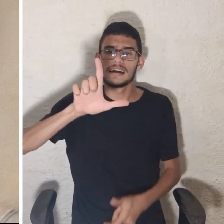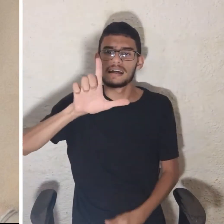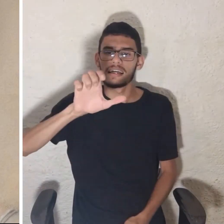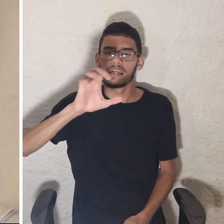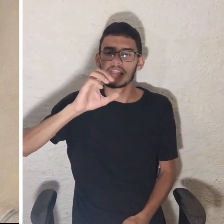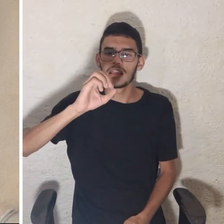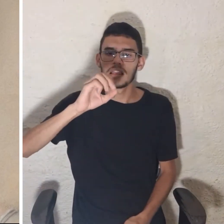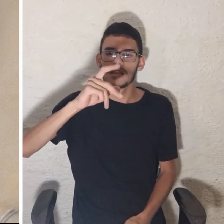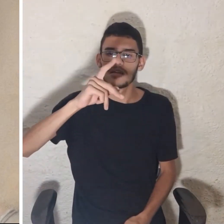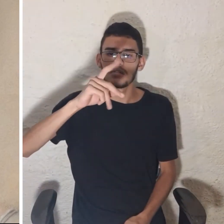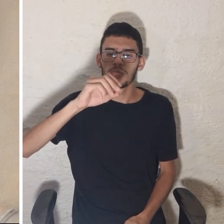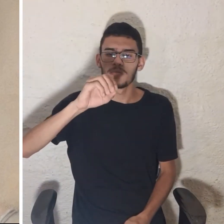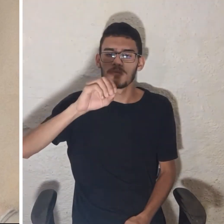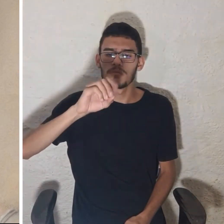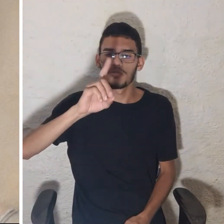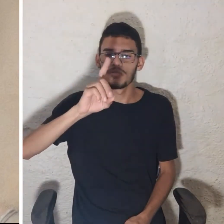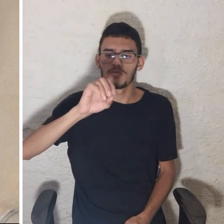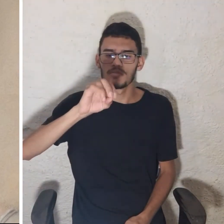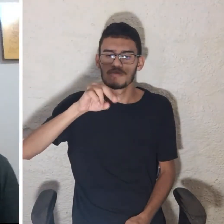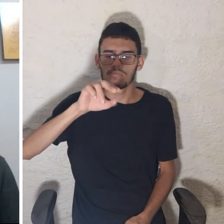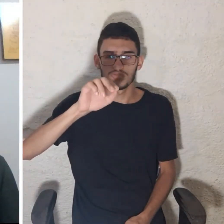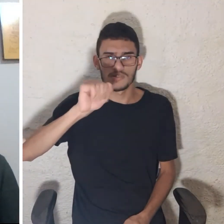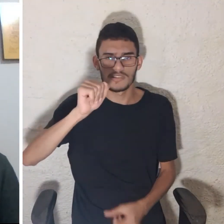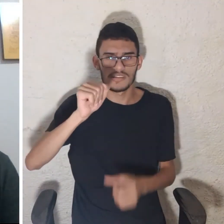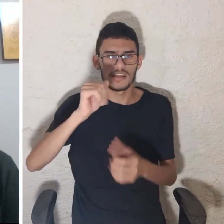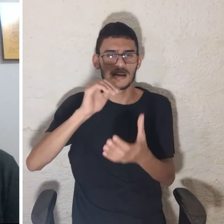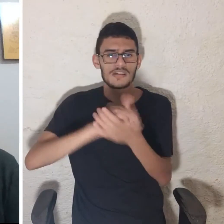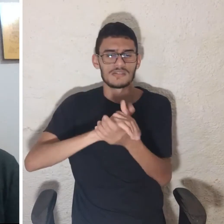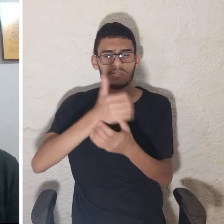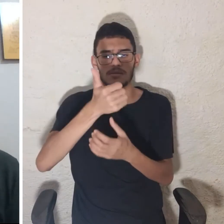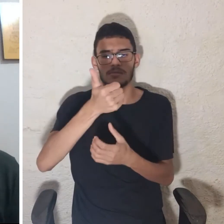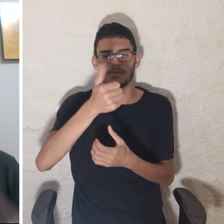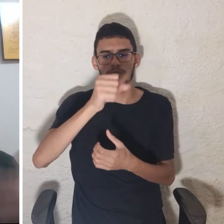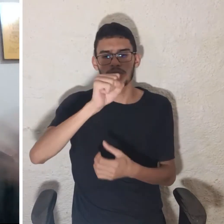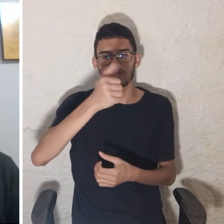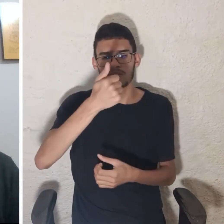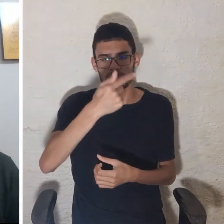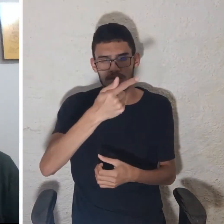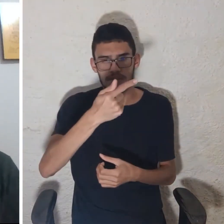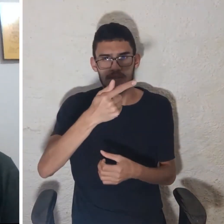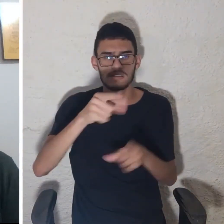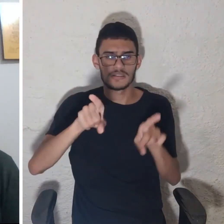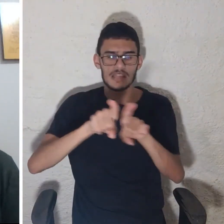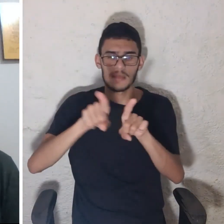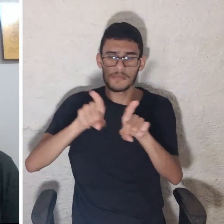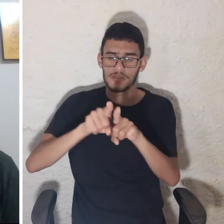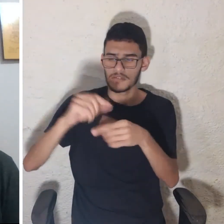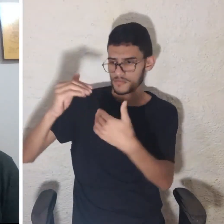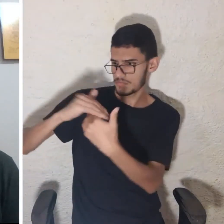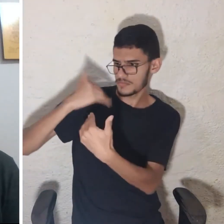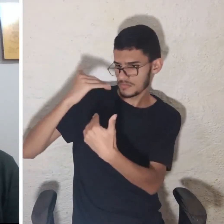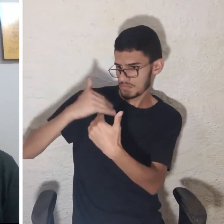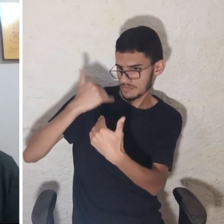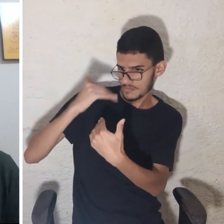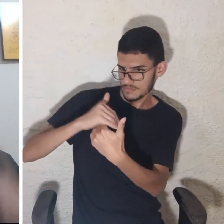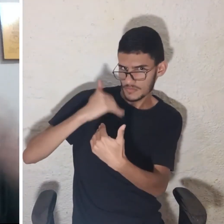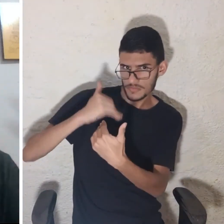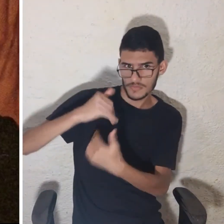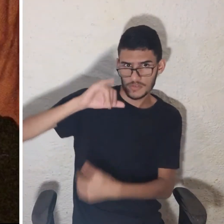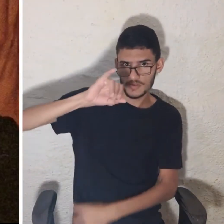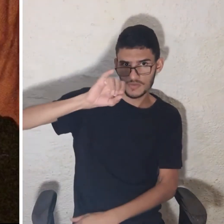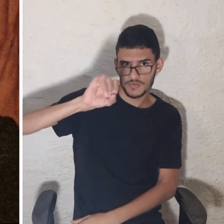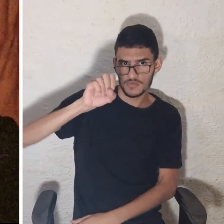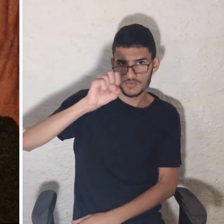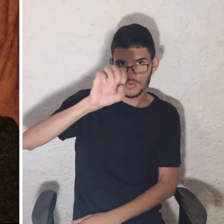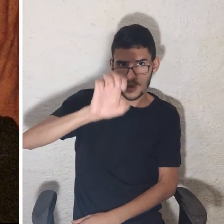né, da Áustria, né, porque ele se casou em 1817, e José Bonifácio, né, que era um de seus conselheiros, um